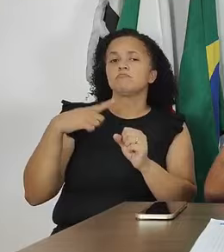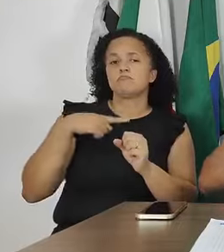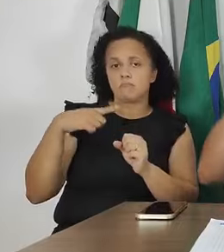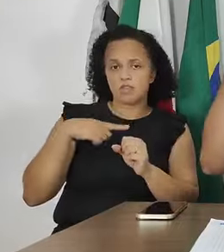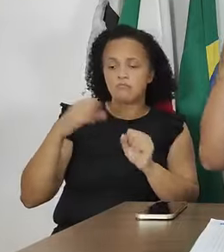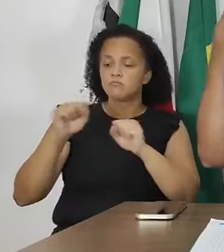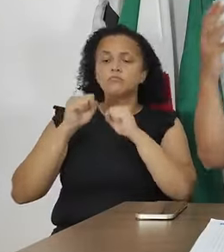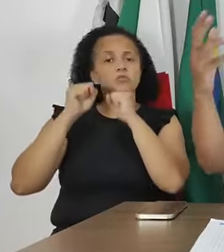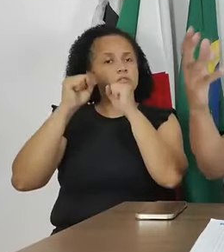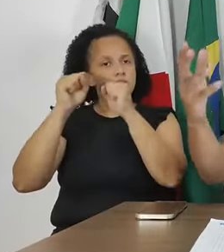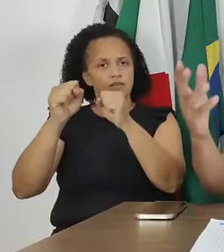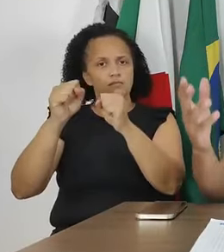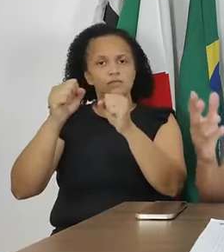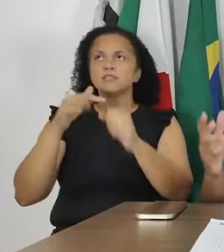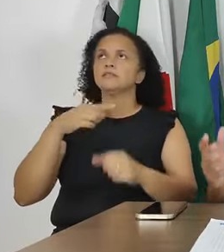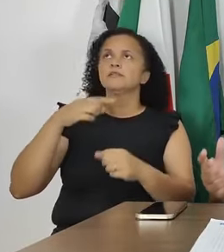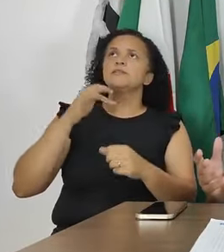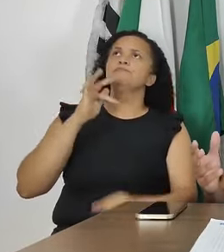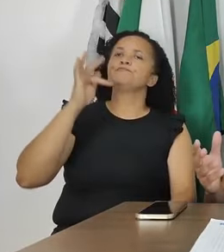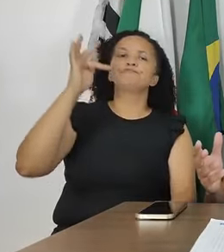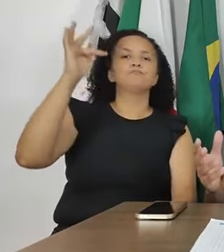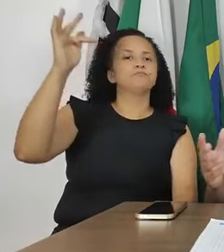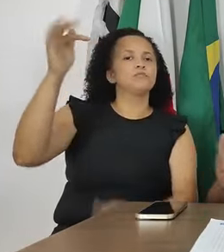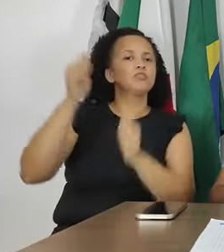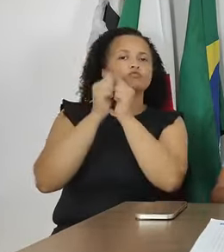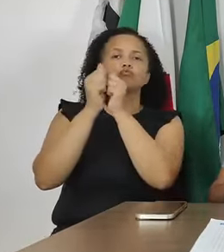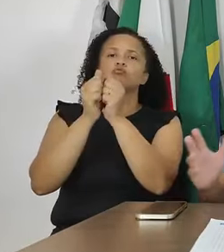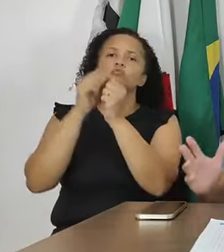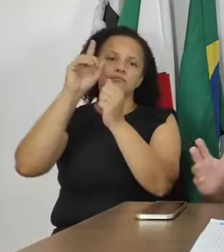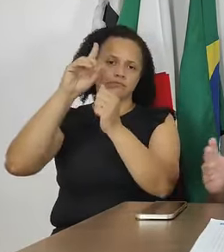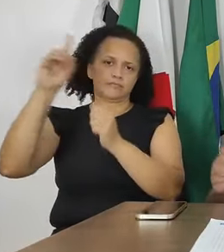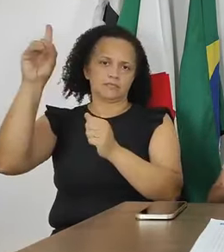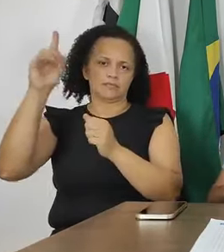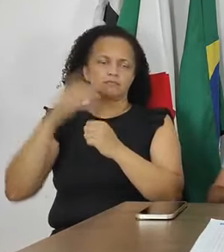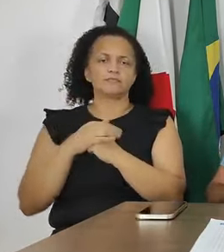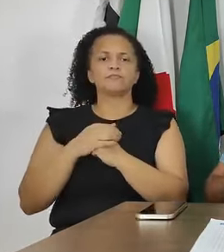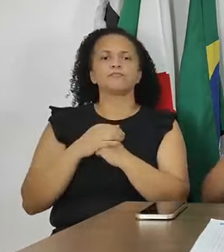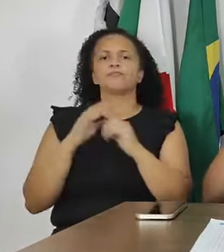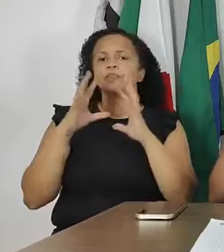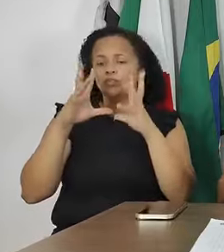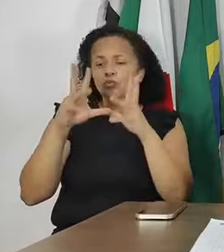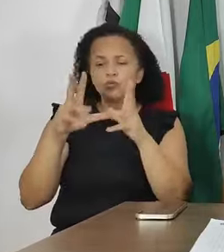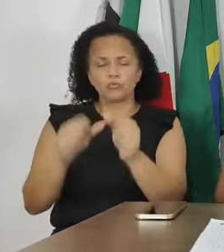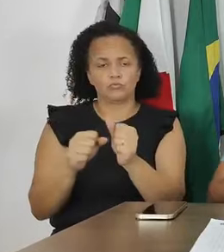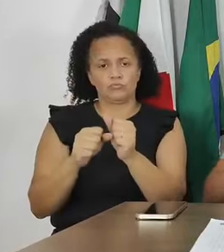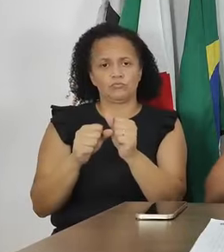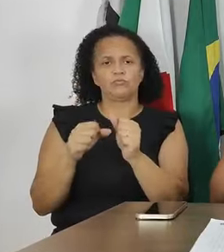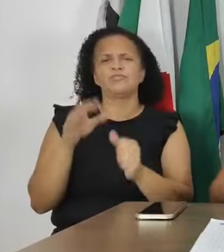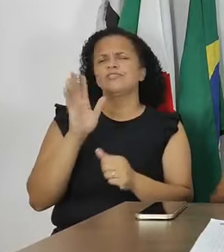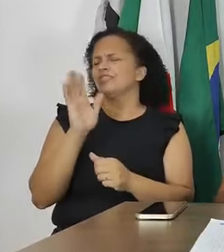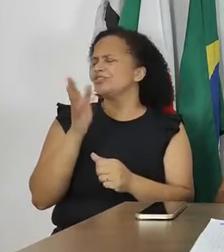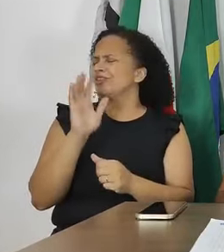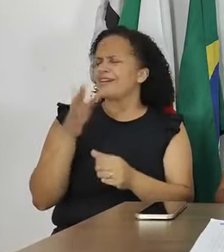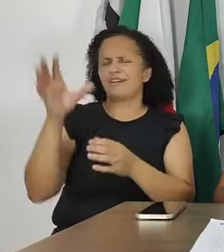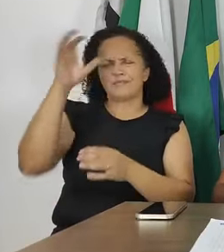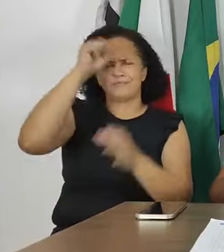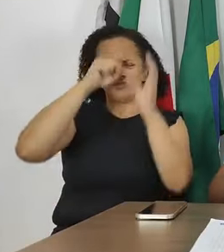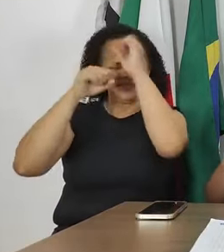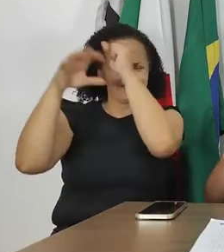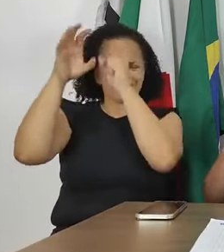e para onde nós vamos em Deus. Tudo isso a gente já vem sendo ministrado há muitos anos,